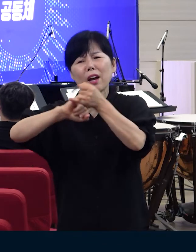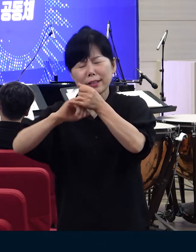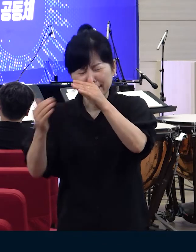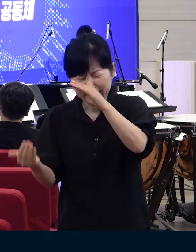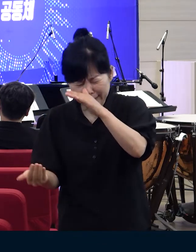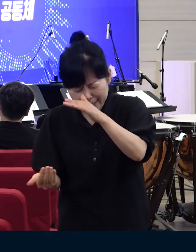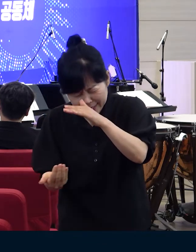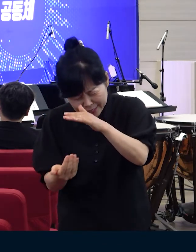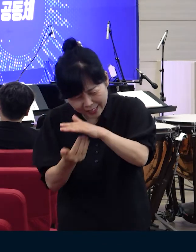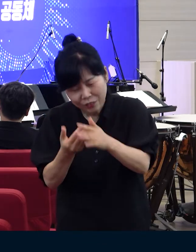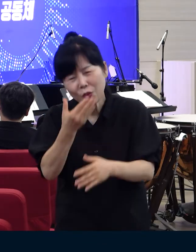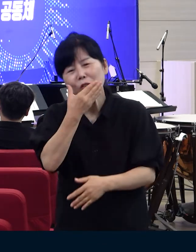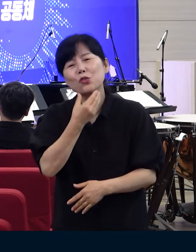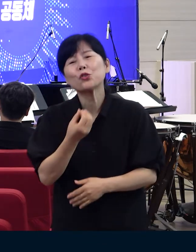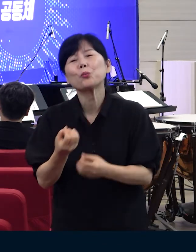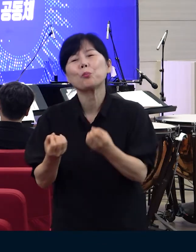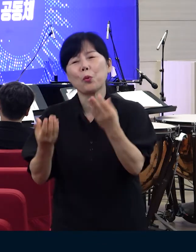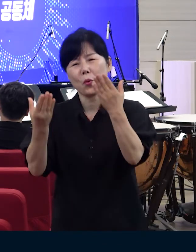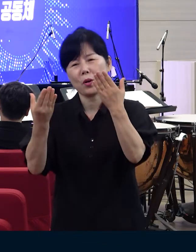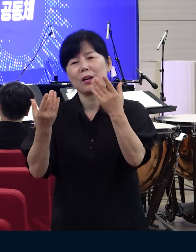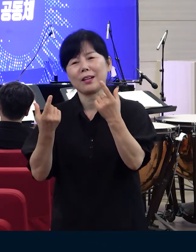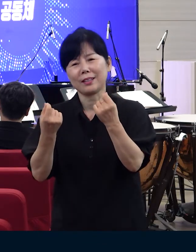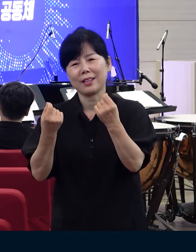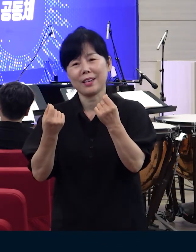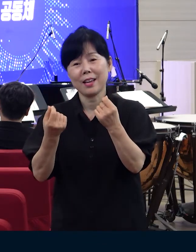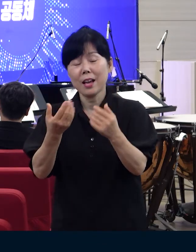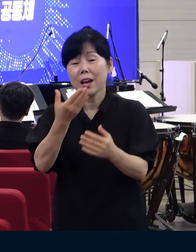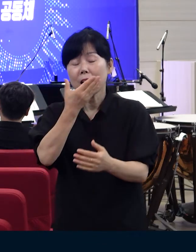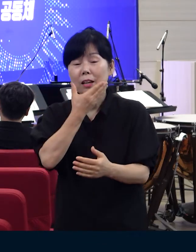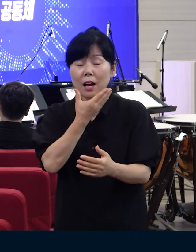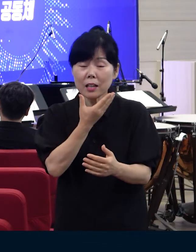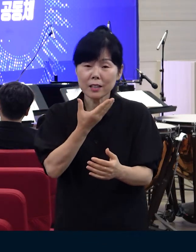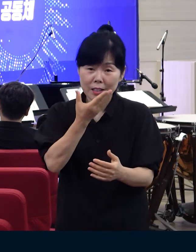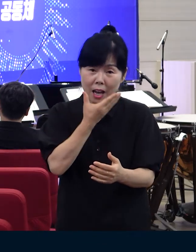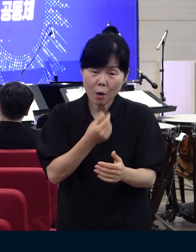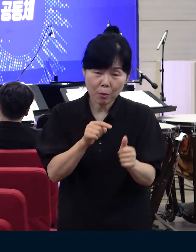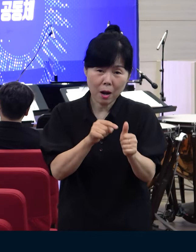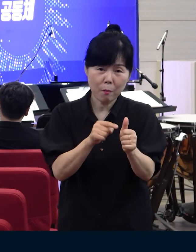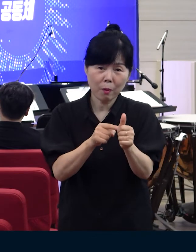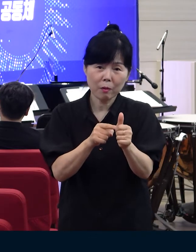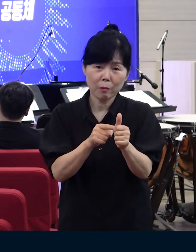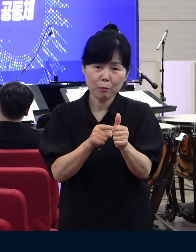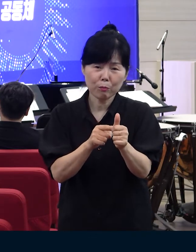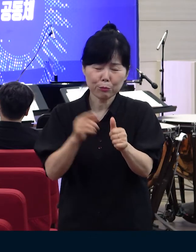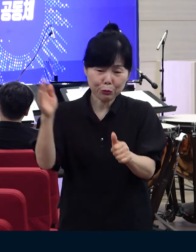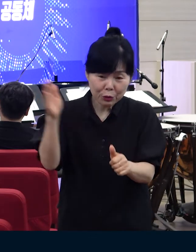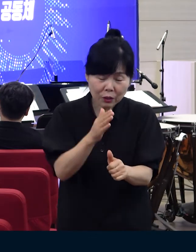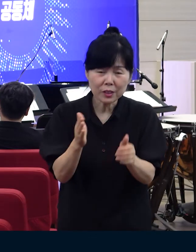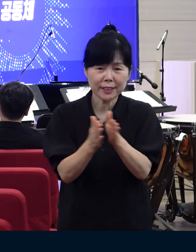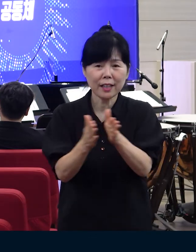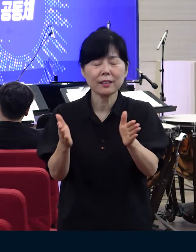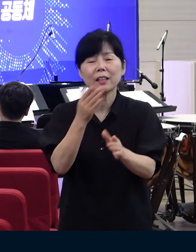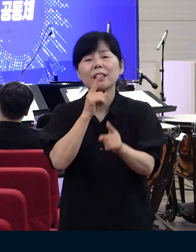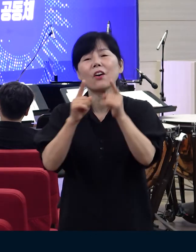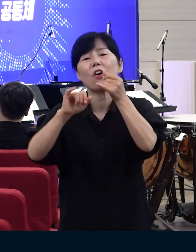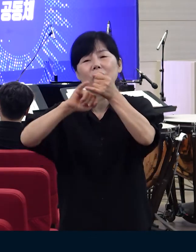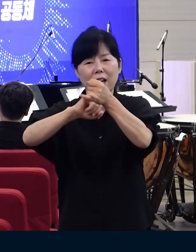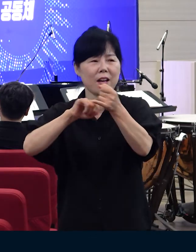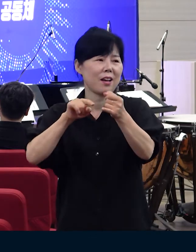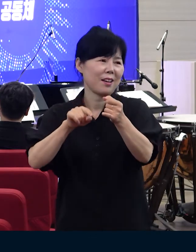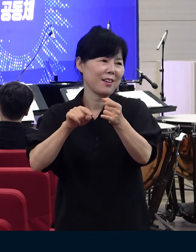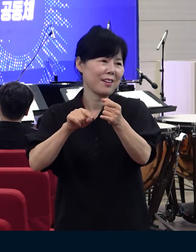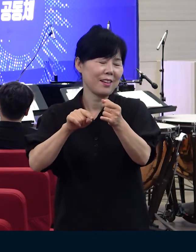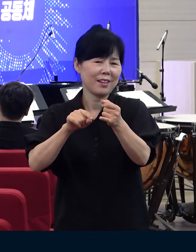내용입니다. 이것이 바로 아브라함의 언약으로부터 시작된 복음이 말 그대로 진짜 복된 좋은 소식,